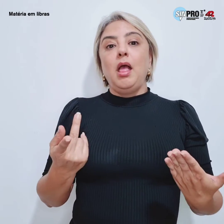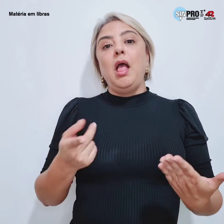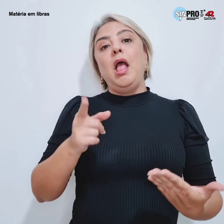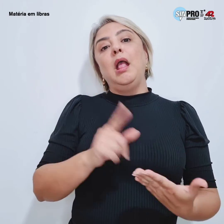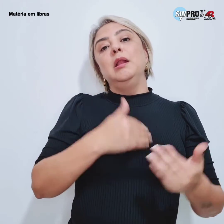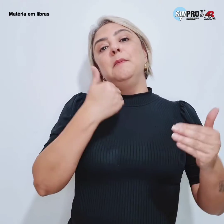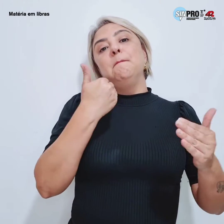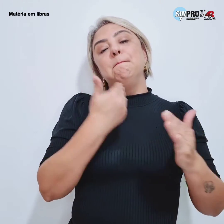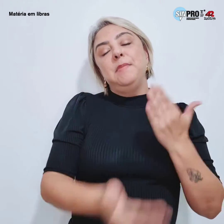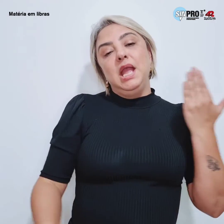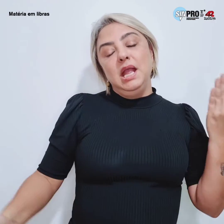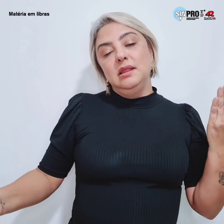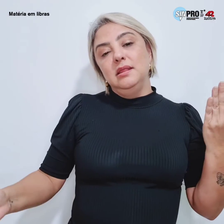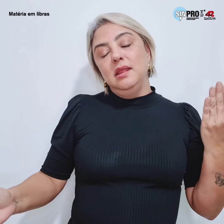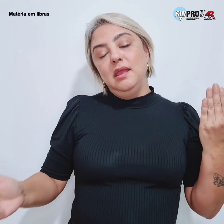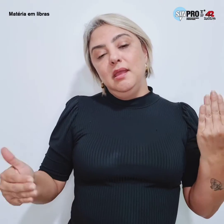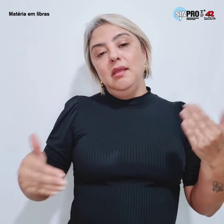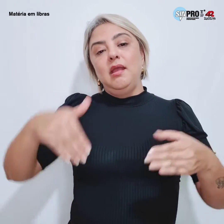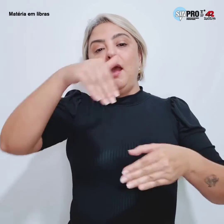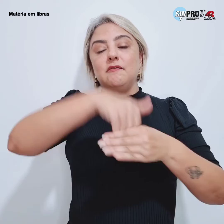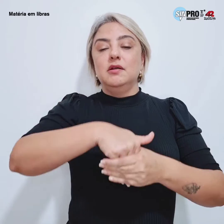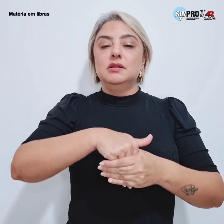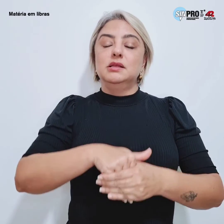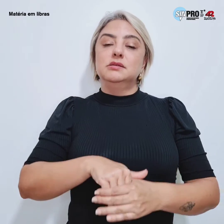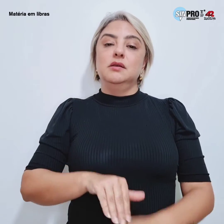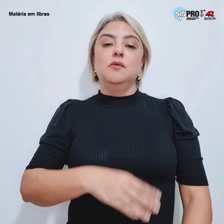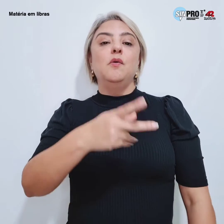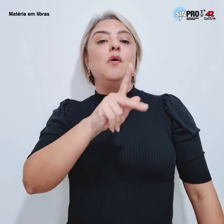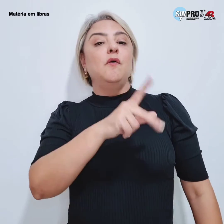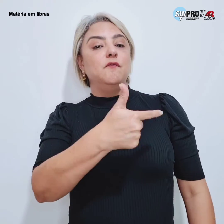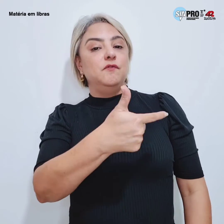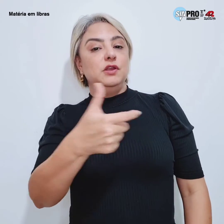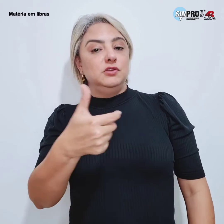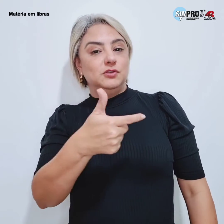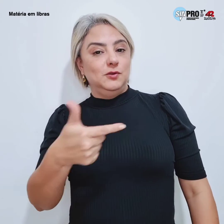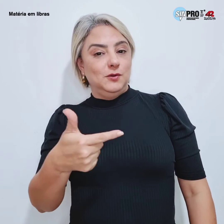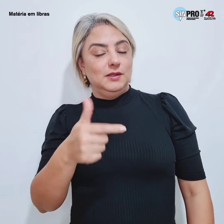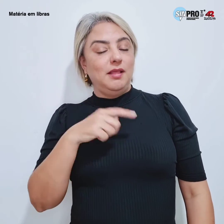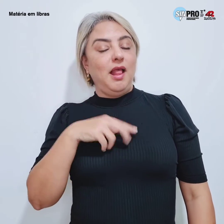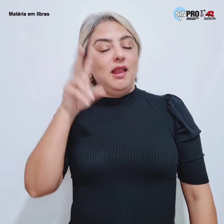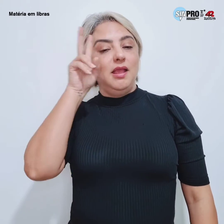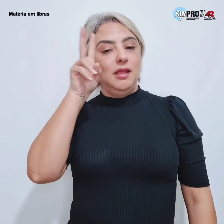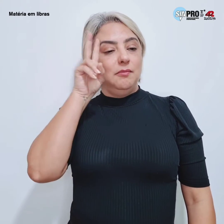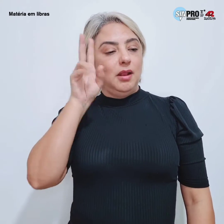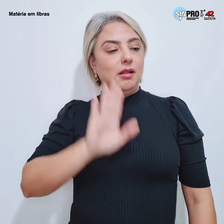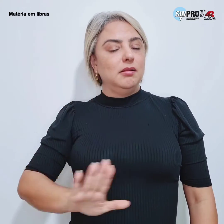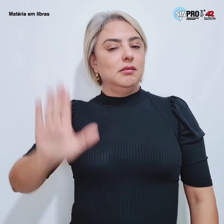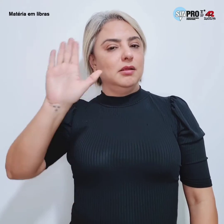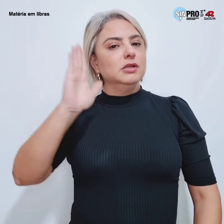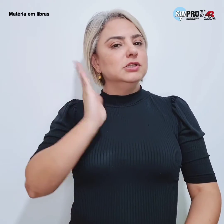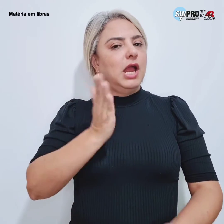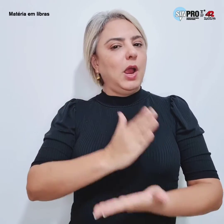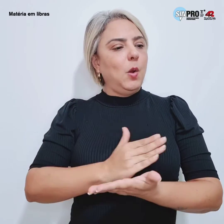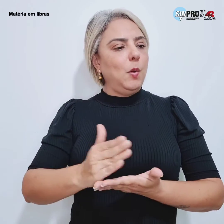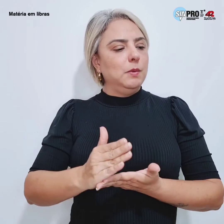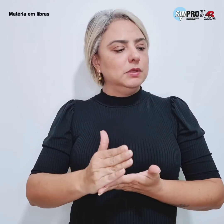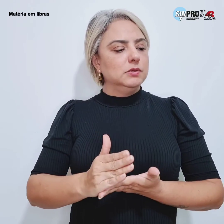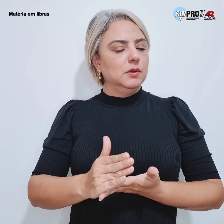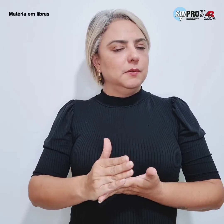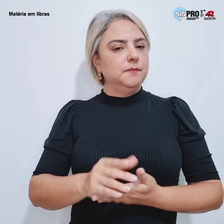processo eleitoral de 2022. Lembrando que a campanha já começou. Em se